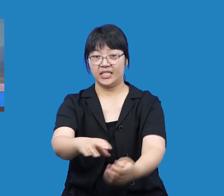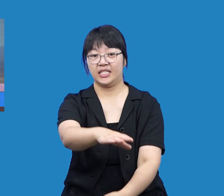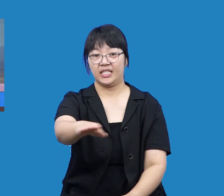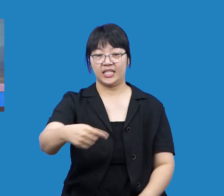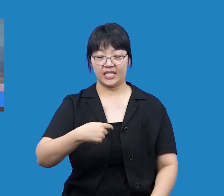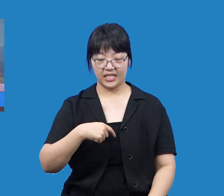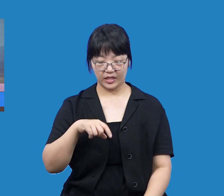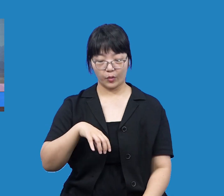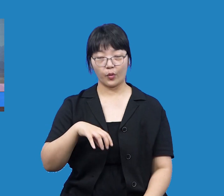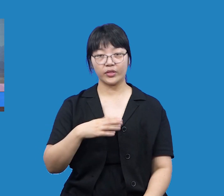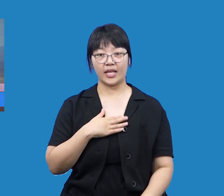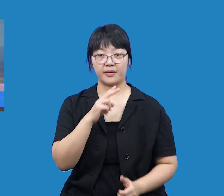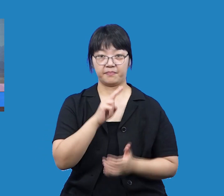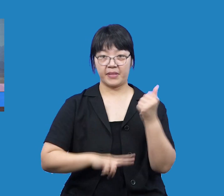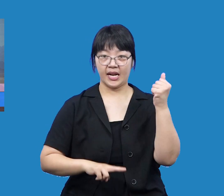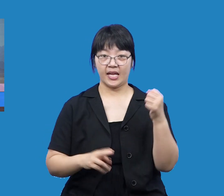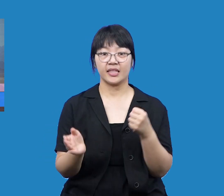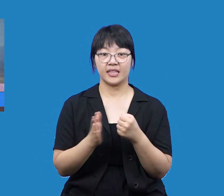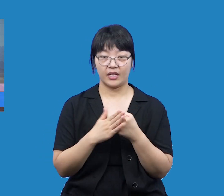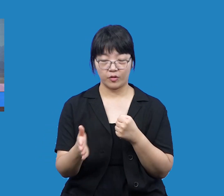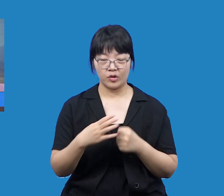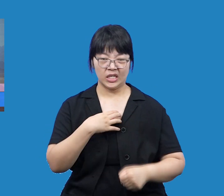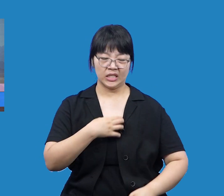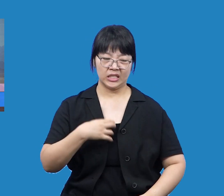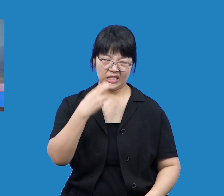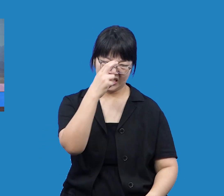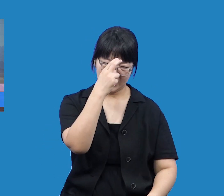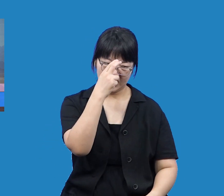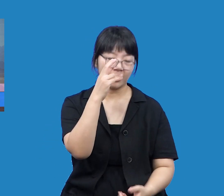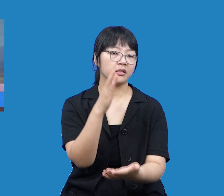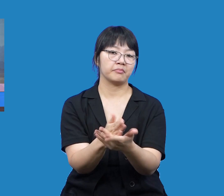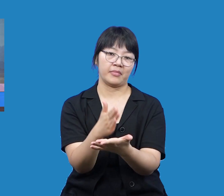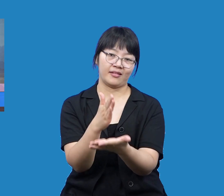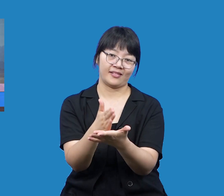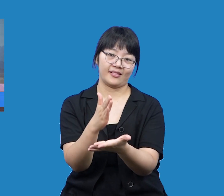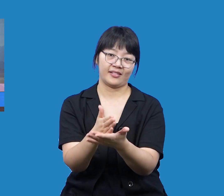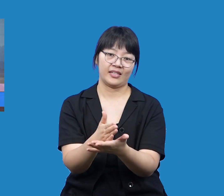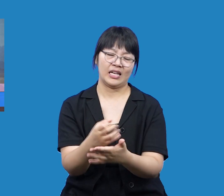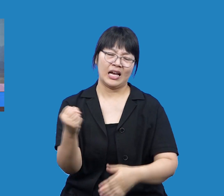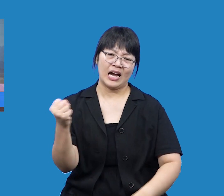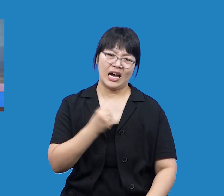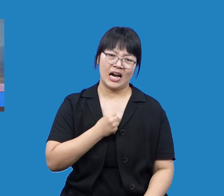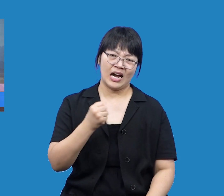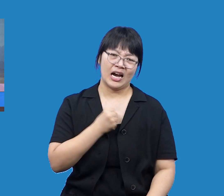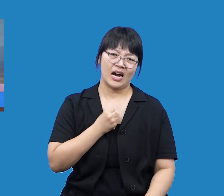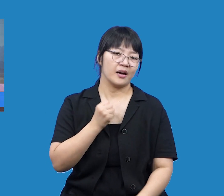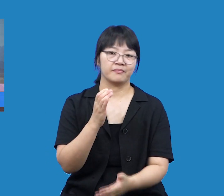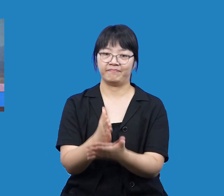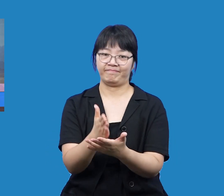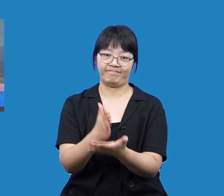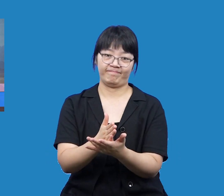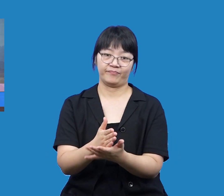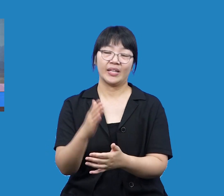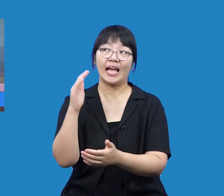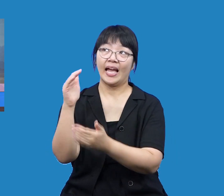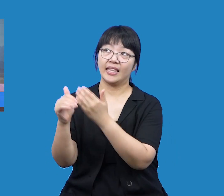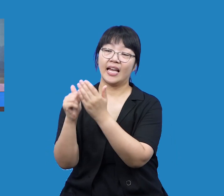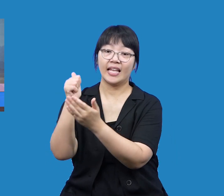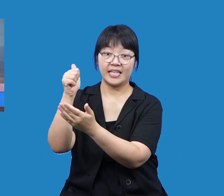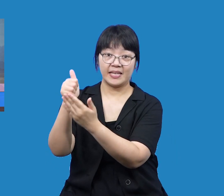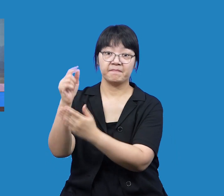당신들이 이곳에 나를 팔았다고 해서 근심하지 마소서. 한탄하지 마소서.